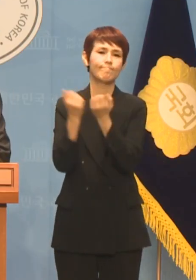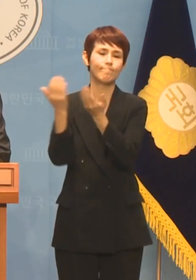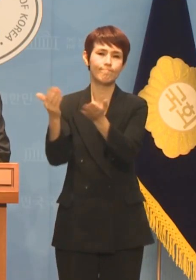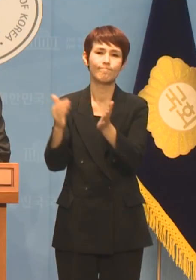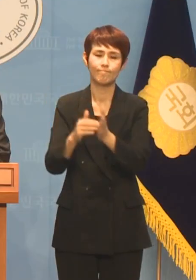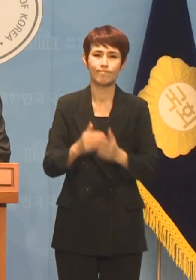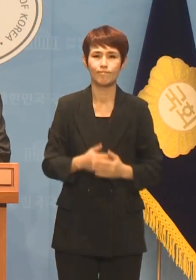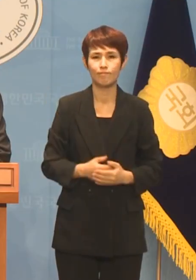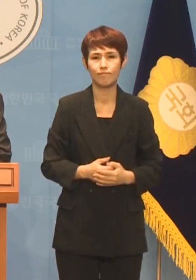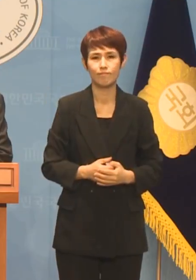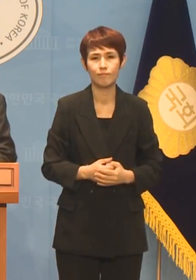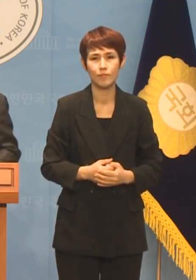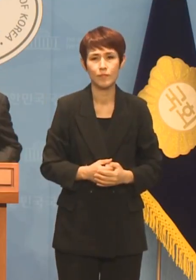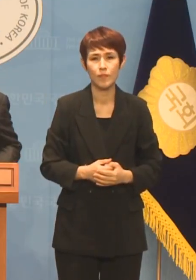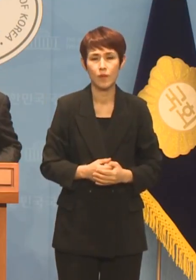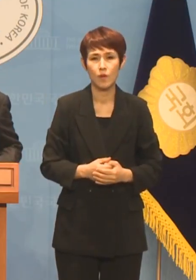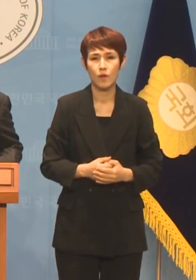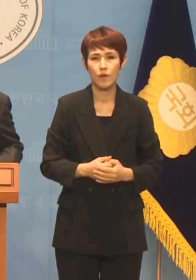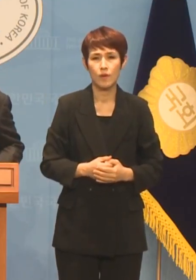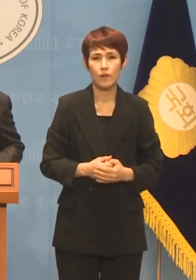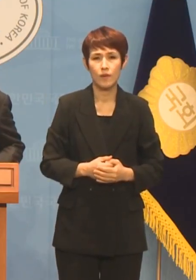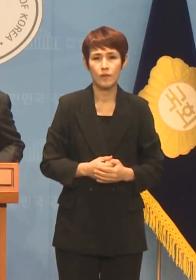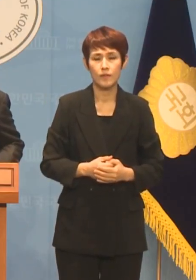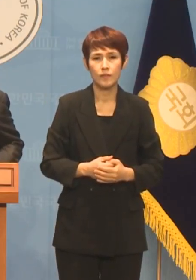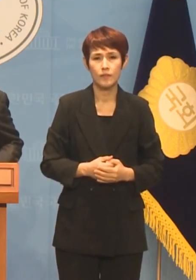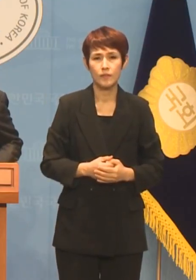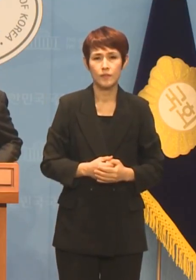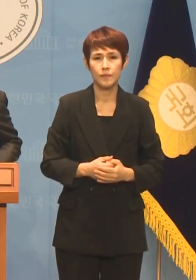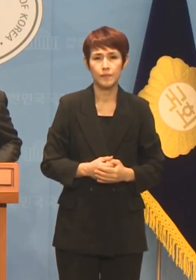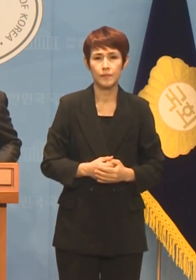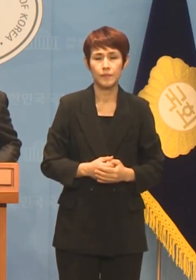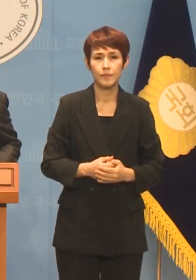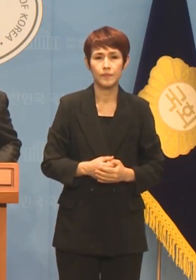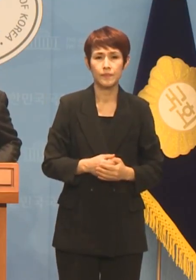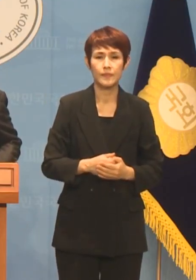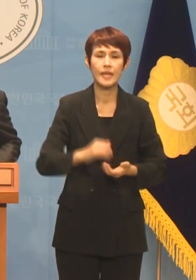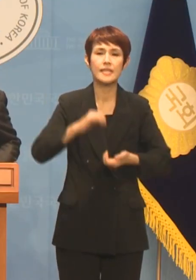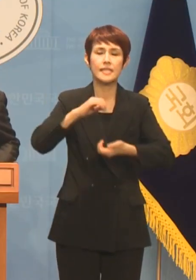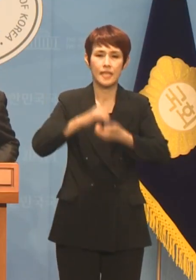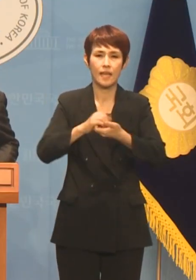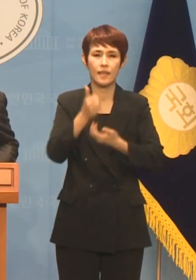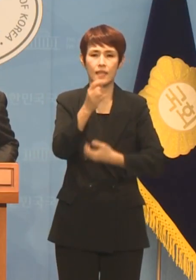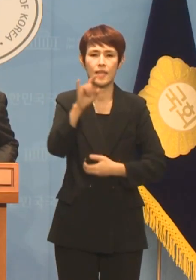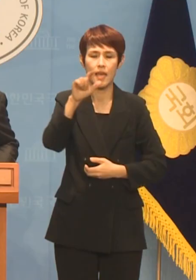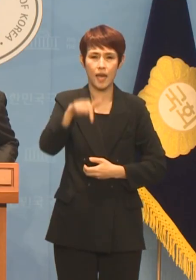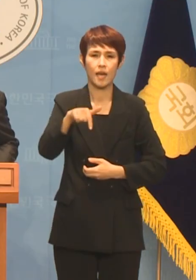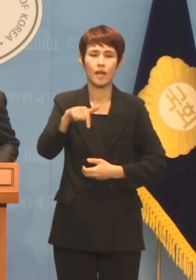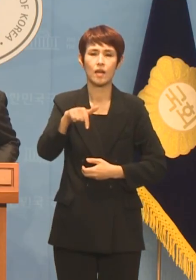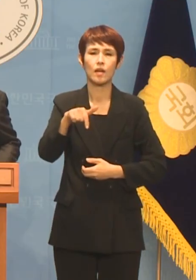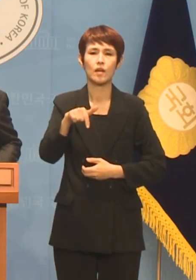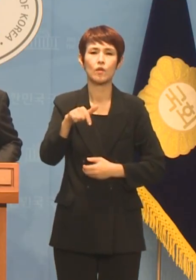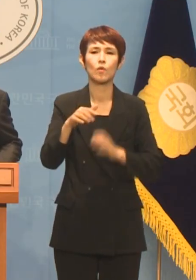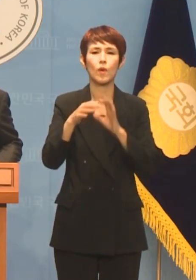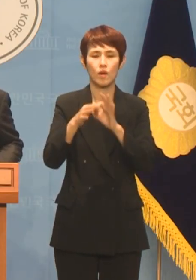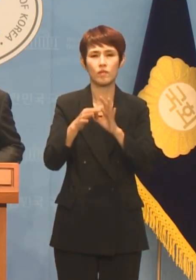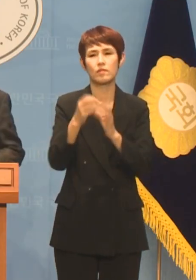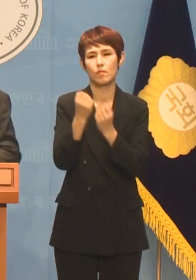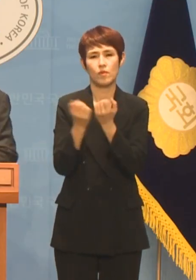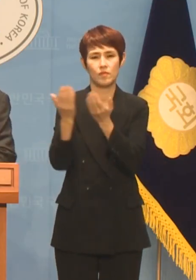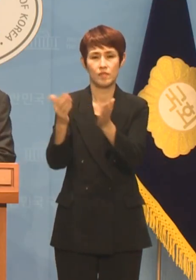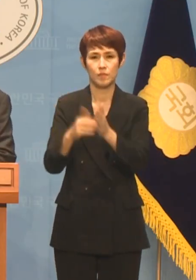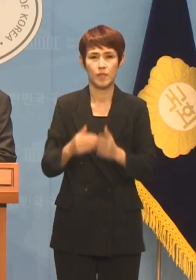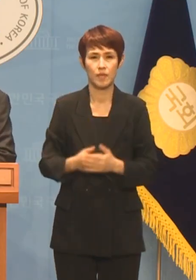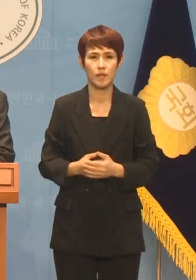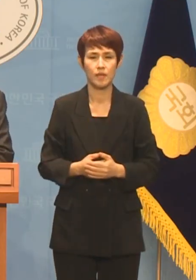설명했습니다. 특히 제가 오랫동안 주장해온 제한적인 핵무장의 필요성을 강조했습니다. 아시다시피